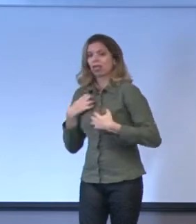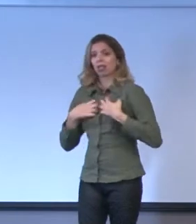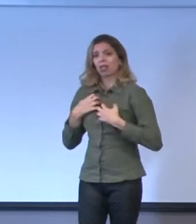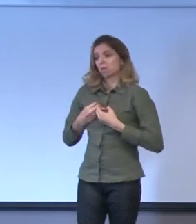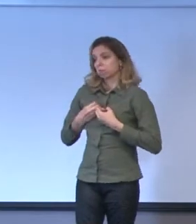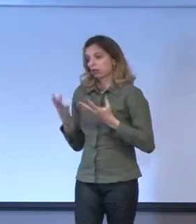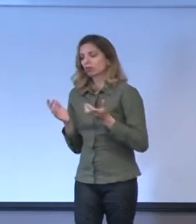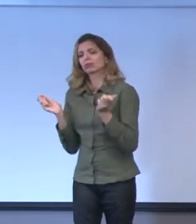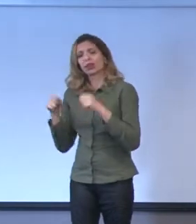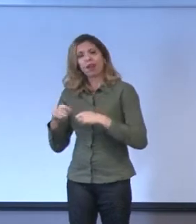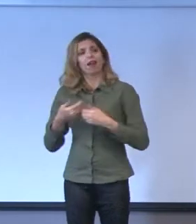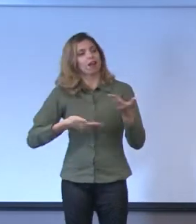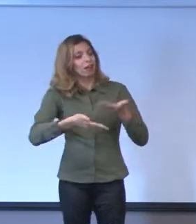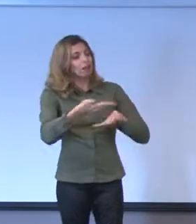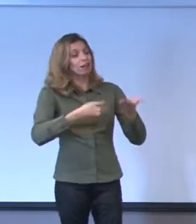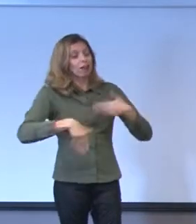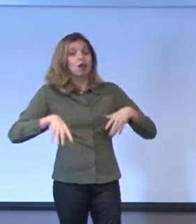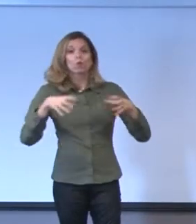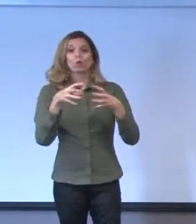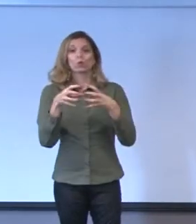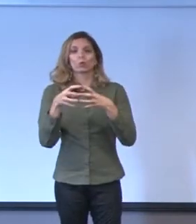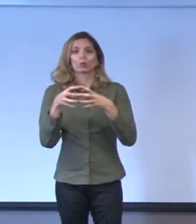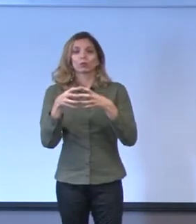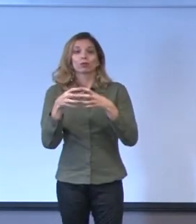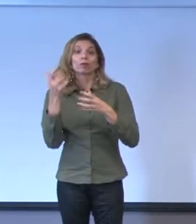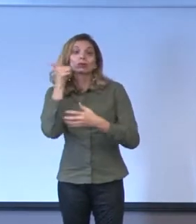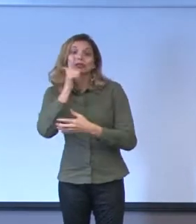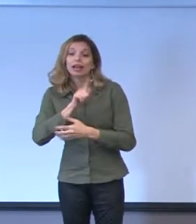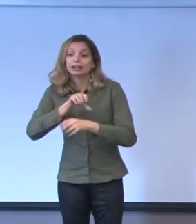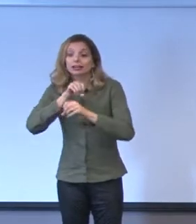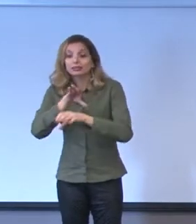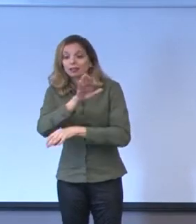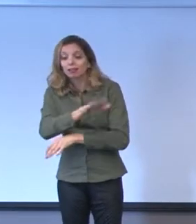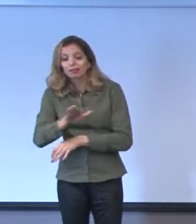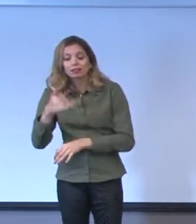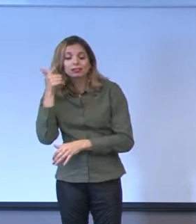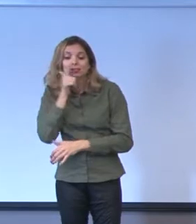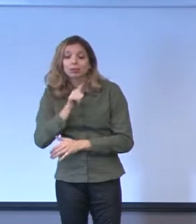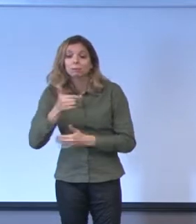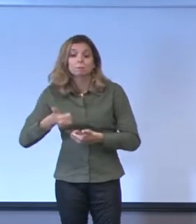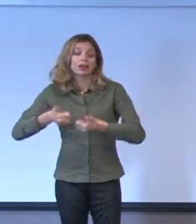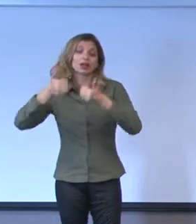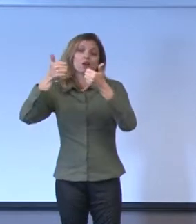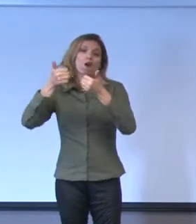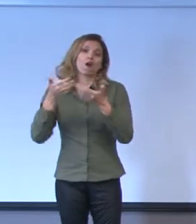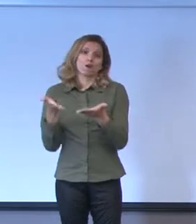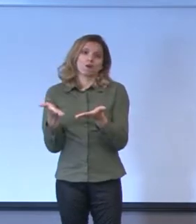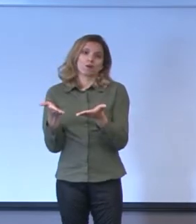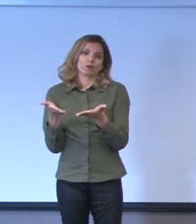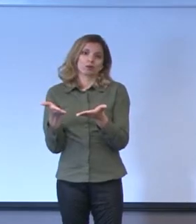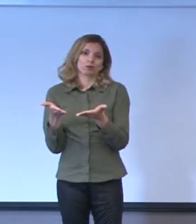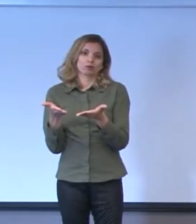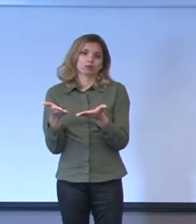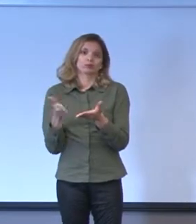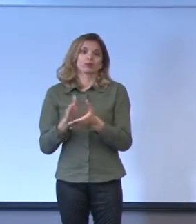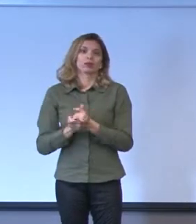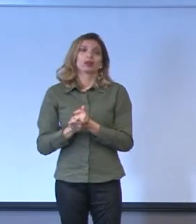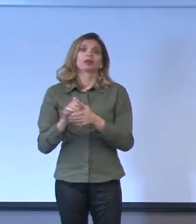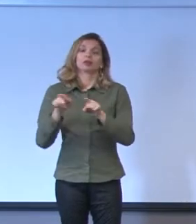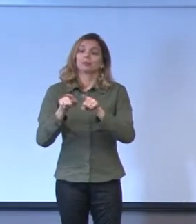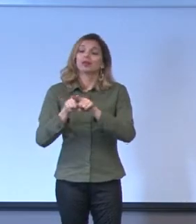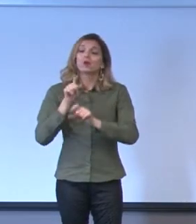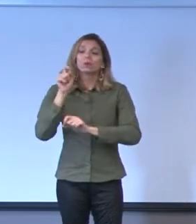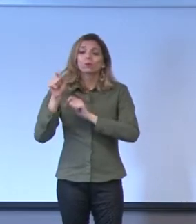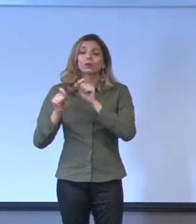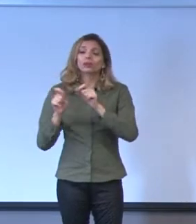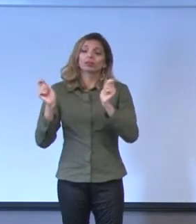com isso, coletivamente, construir um conhecimento da comunidade escolar sobre o